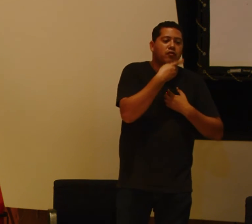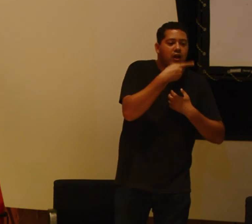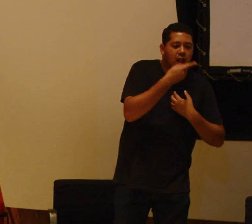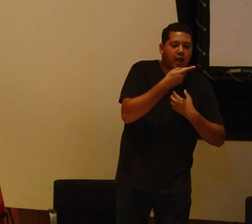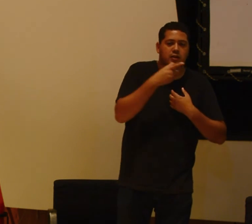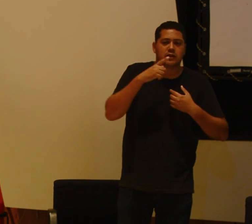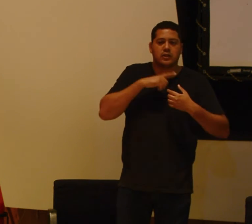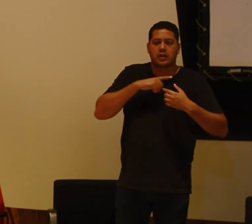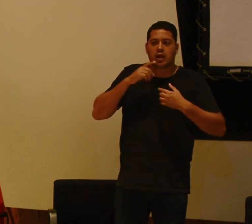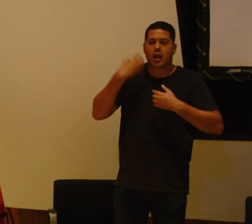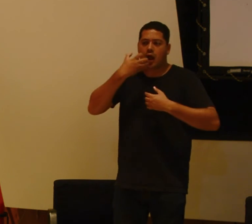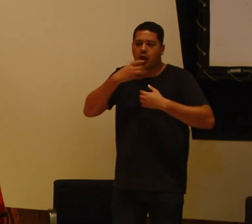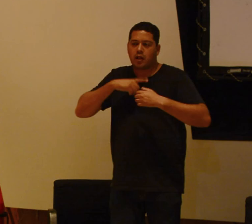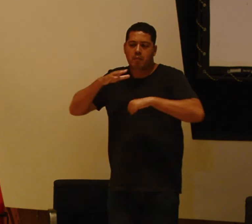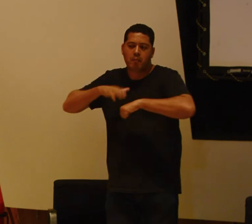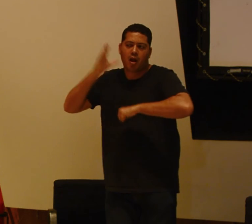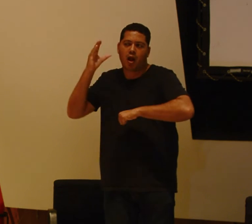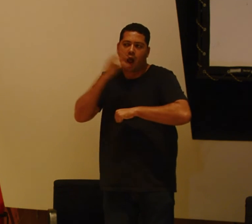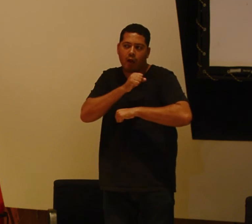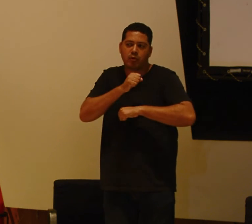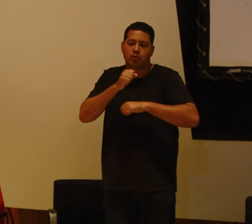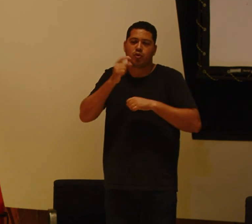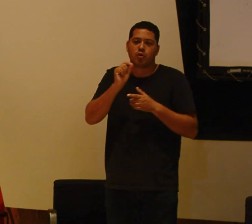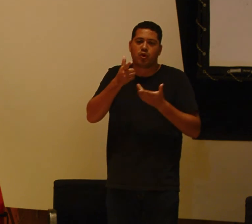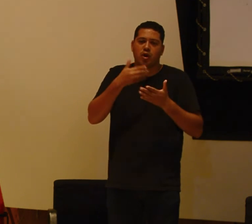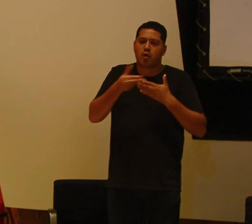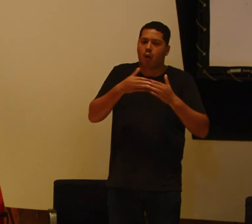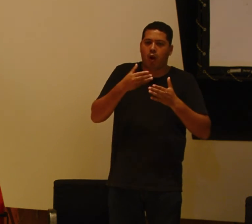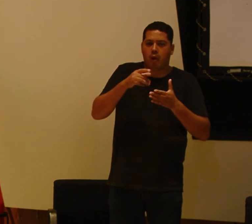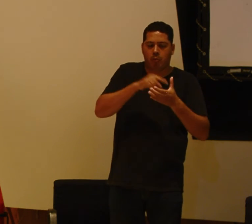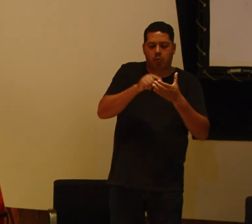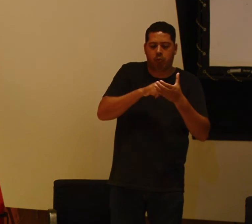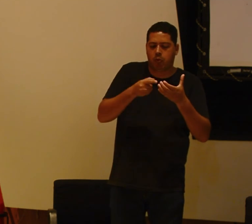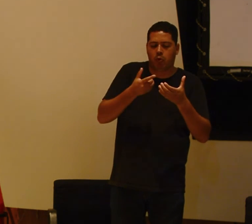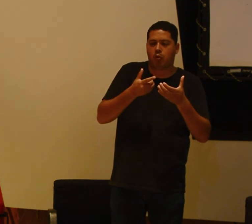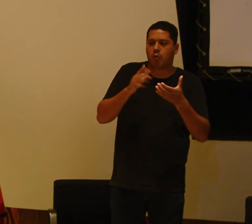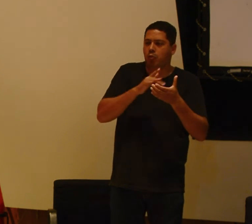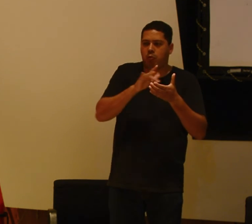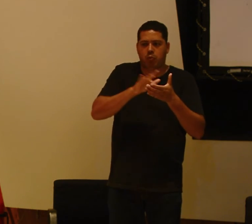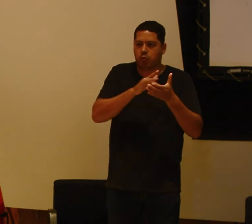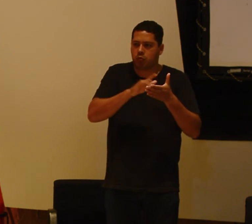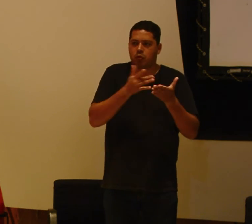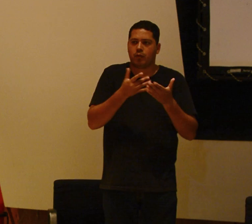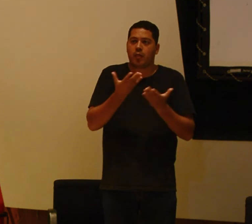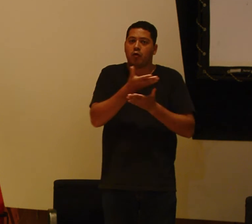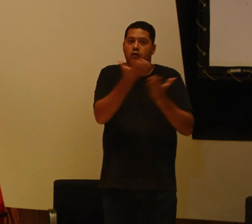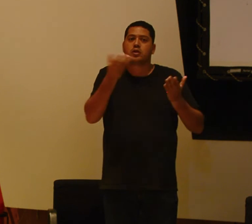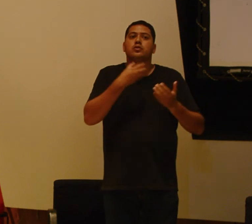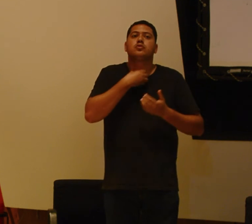mais rápido do que quando a gente usa um dispositivo eletrônico. Então, fonoaudióloga, se vocês costumam usar música na terapia de